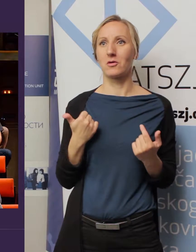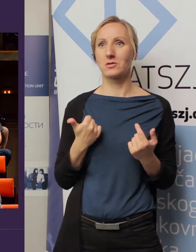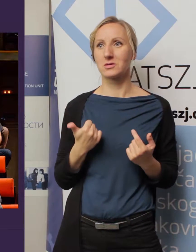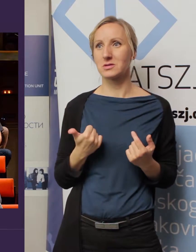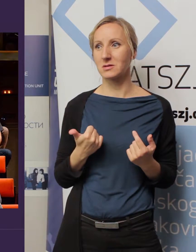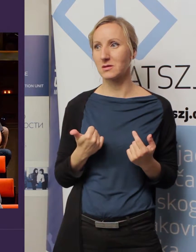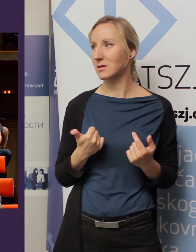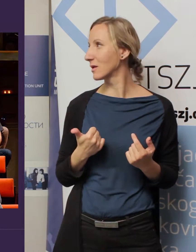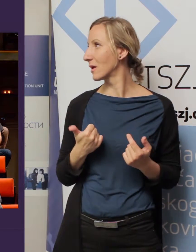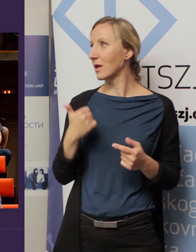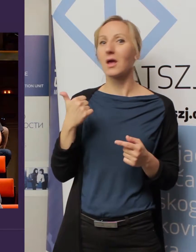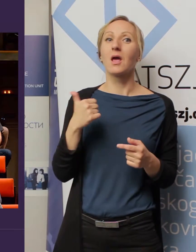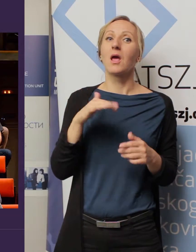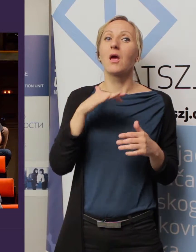veće